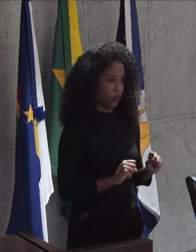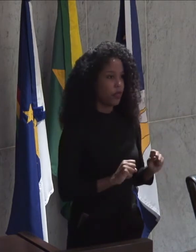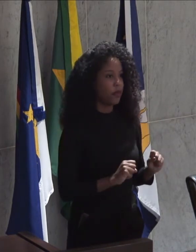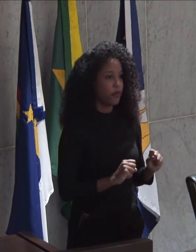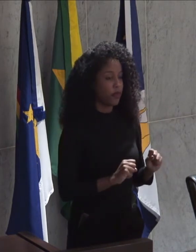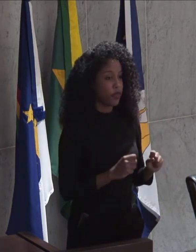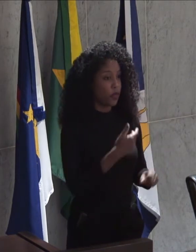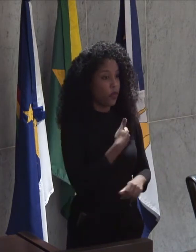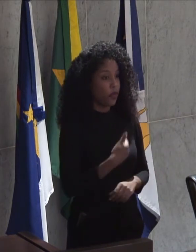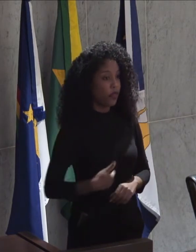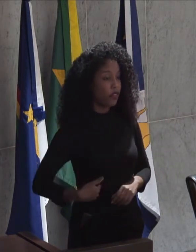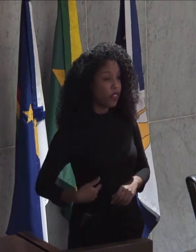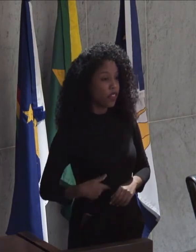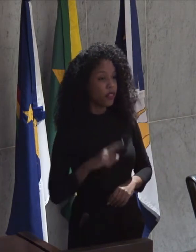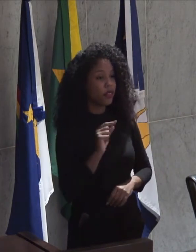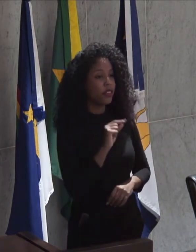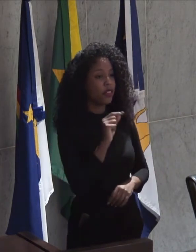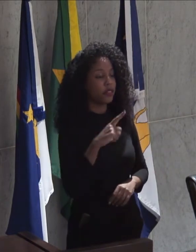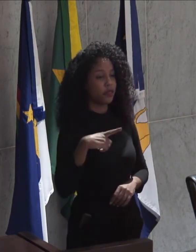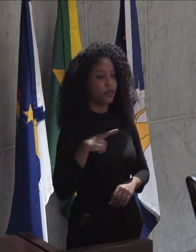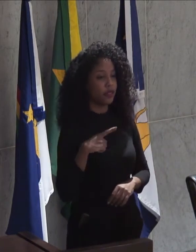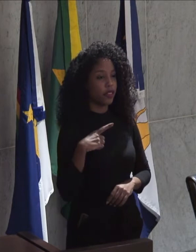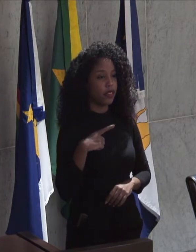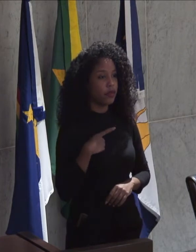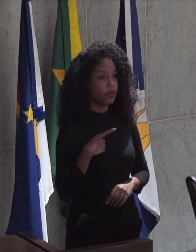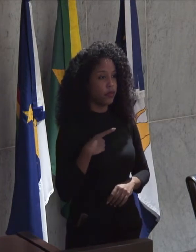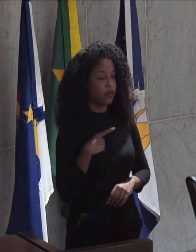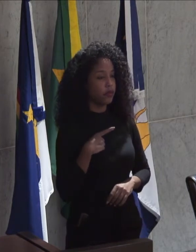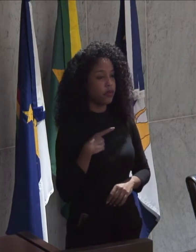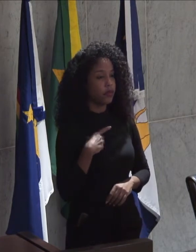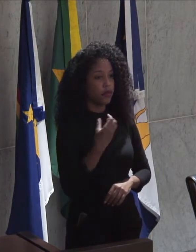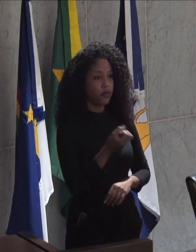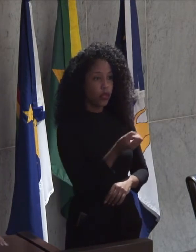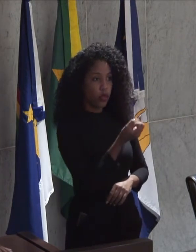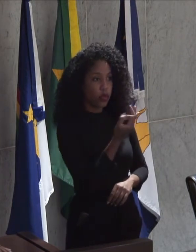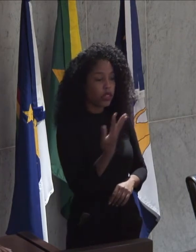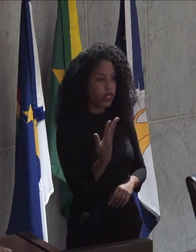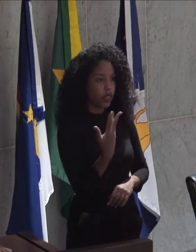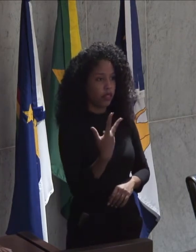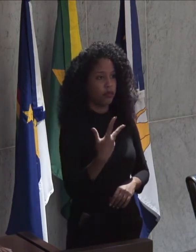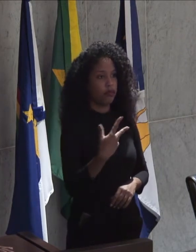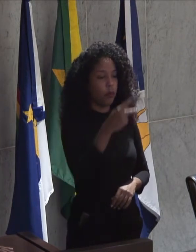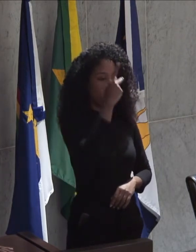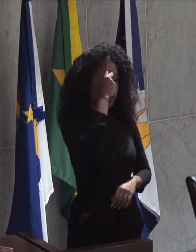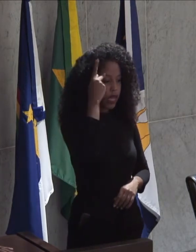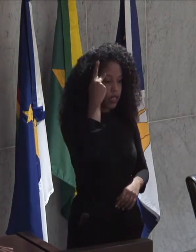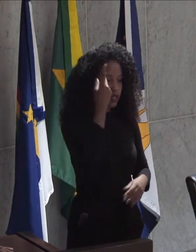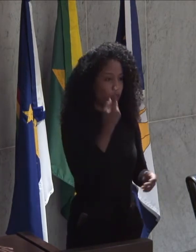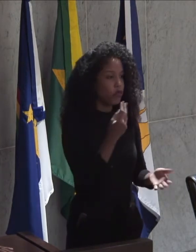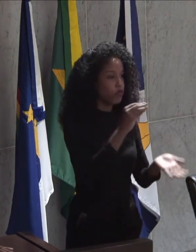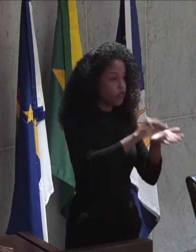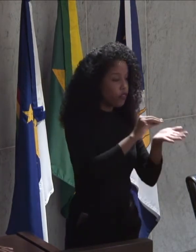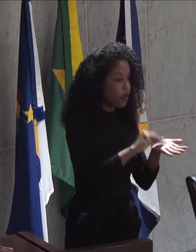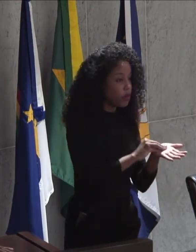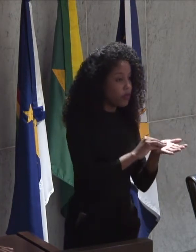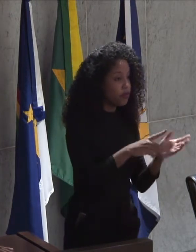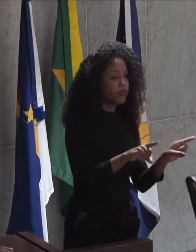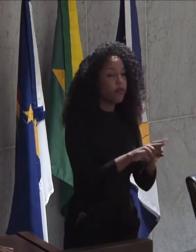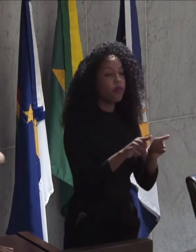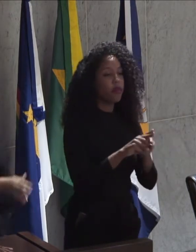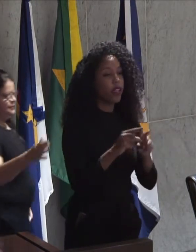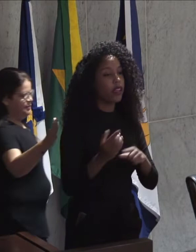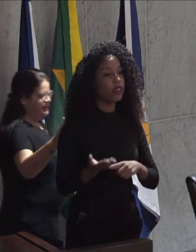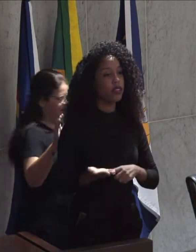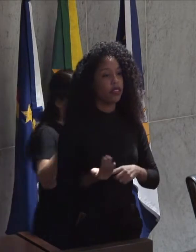sucateando com a dificuldade de reposição de pessoal, mas também não tem investido em